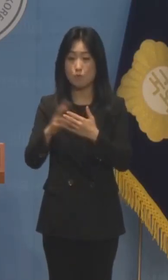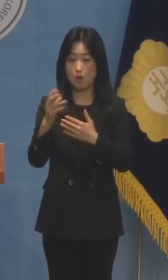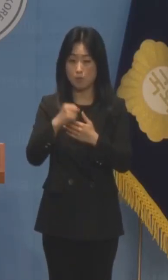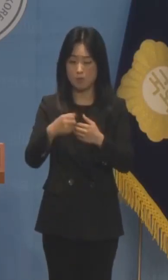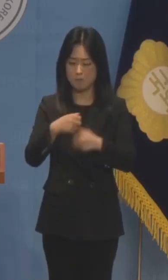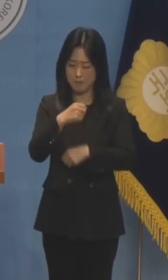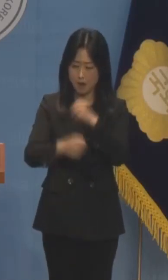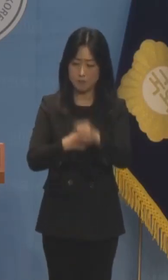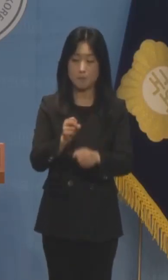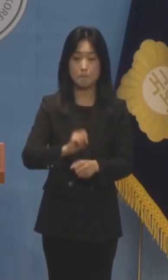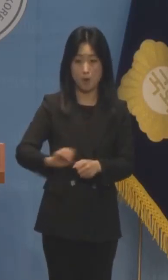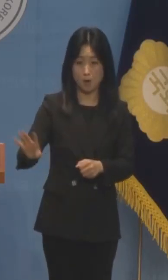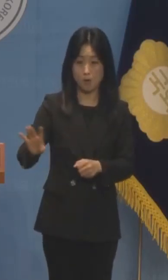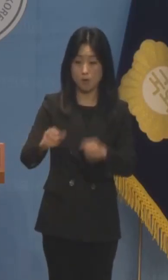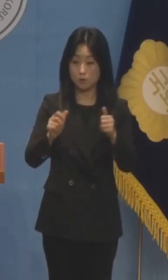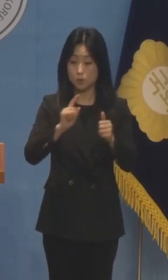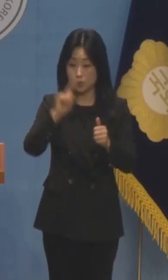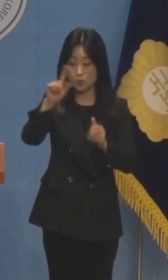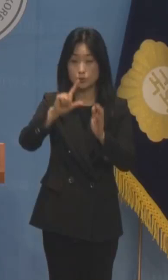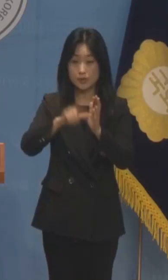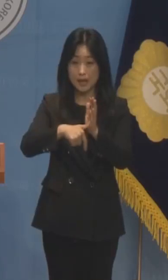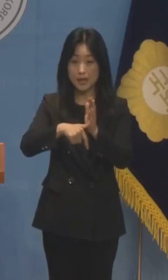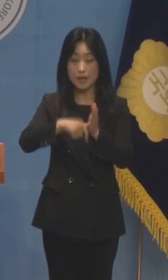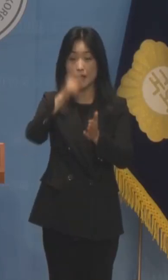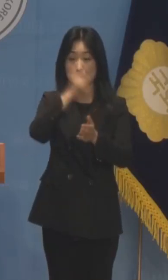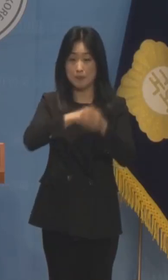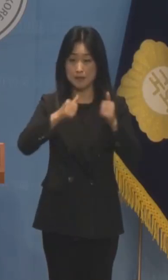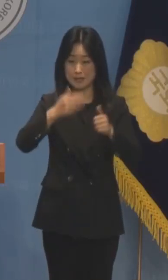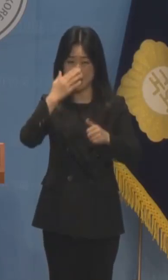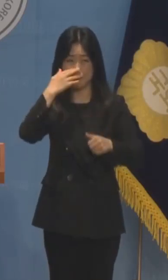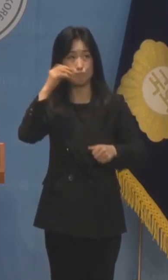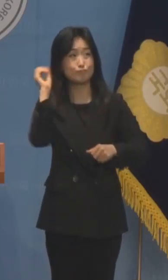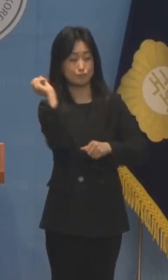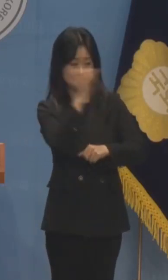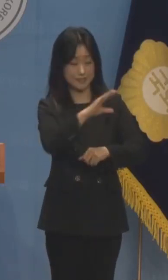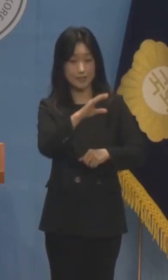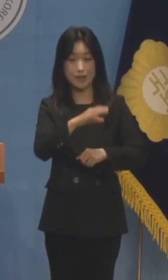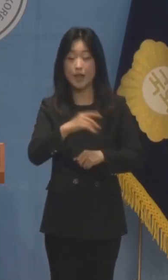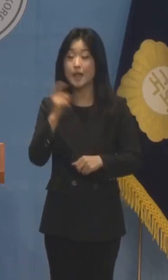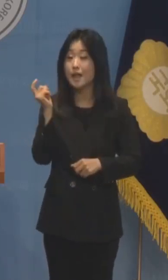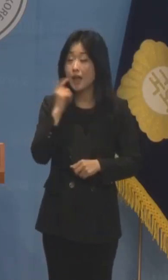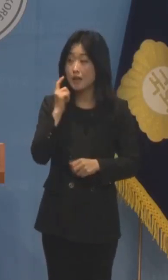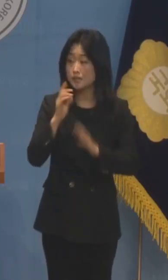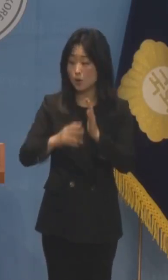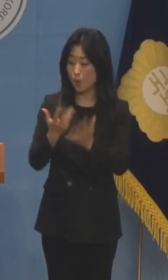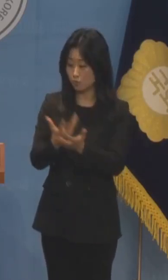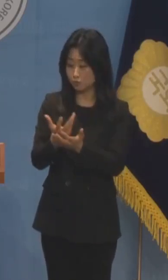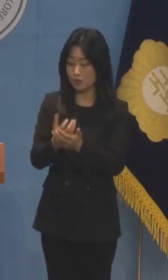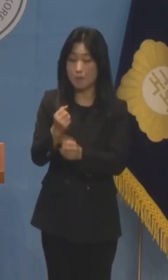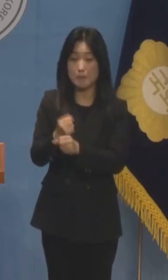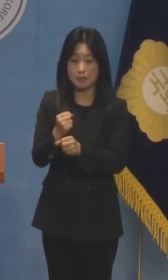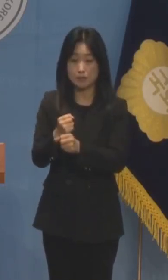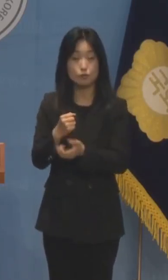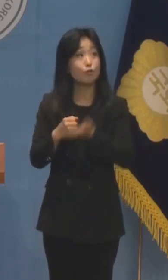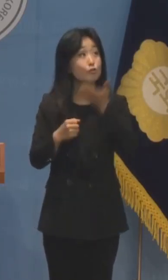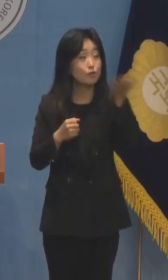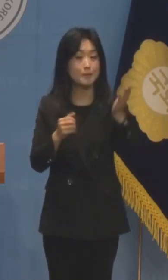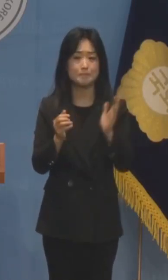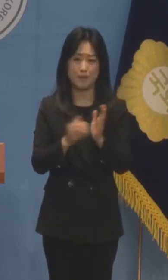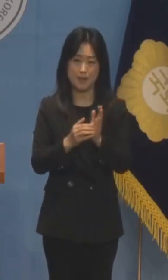폐기하고 소송 과정에서 법원을 기만하기 위해 허위 공문서를 작성 제출하는